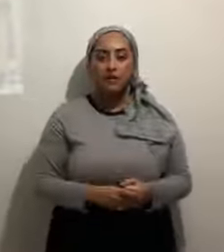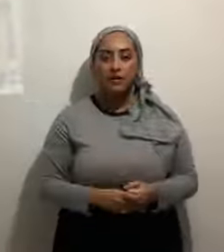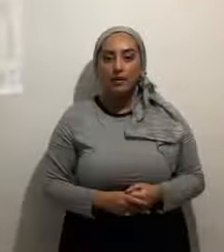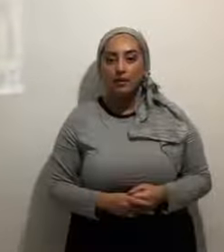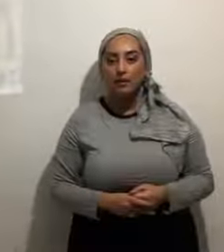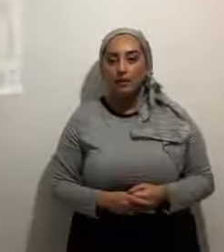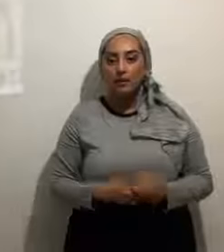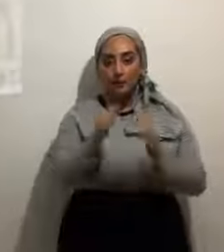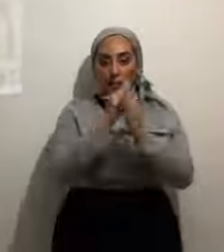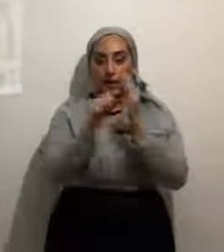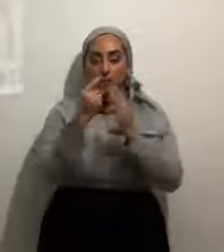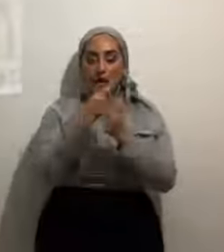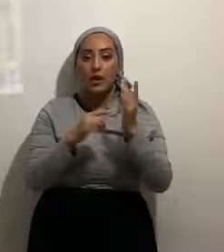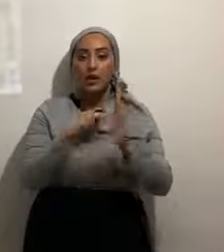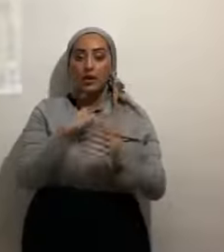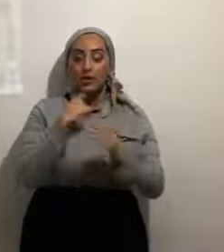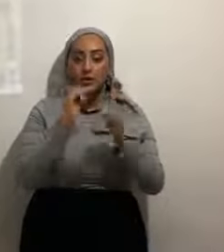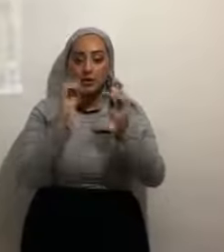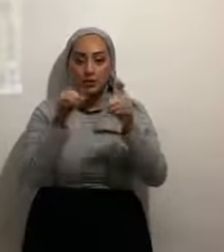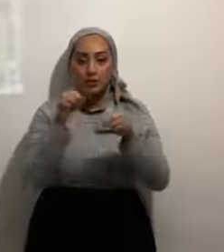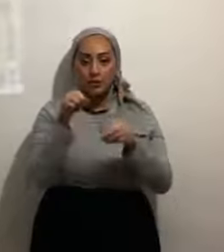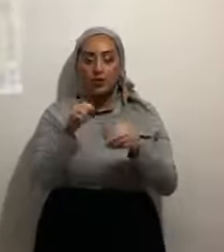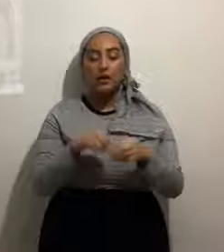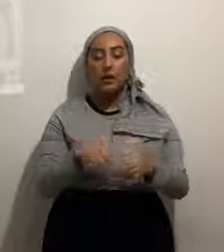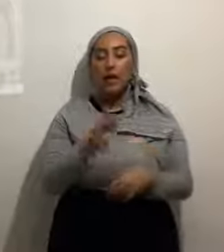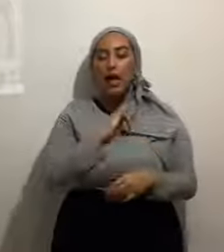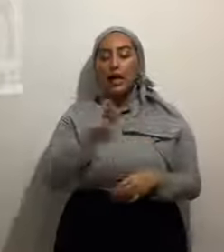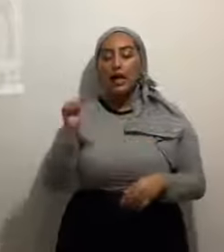¿Subrayaste lo que yo te dije? Sí, yo soy.